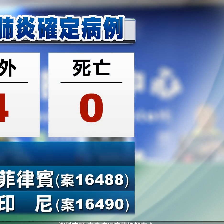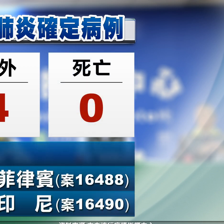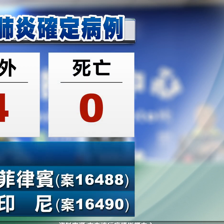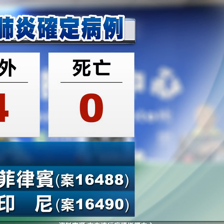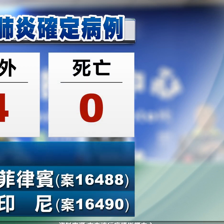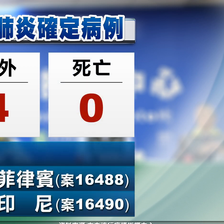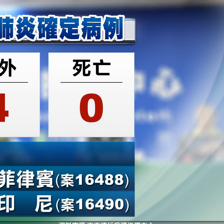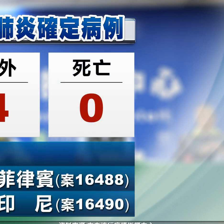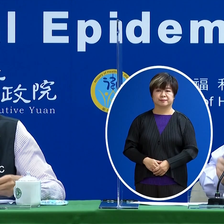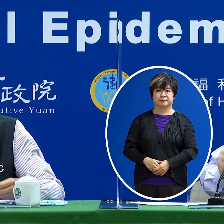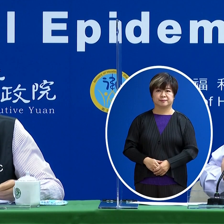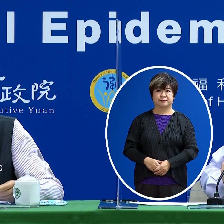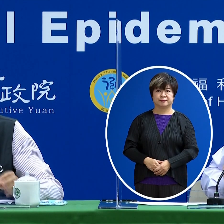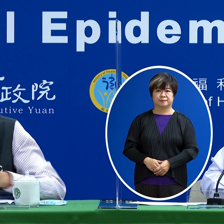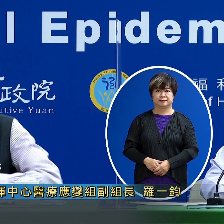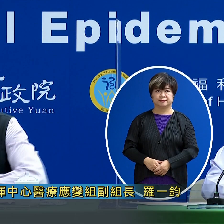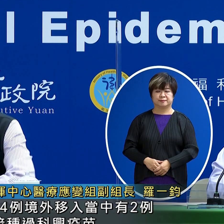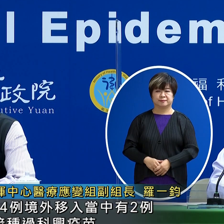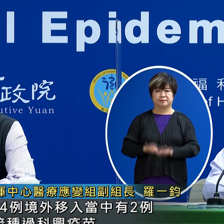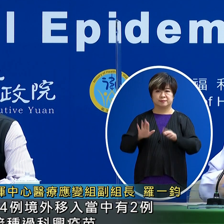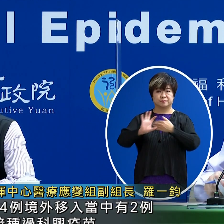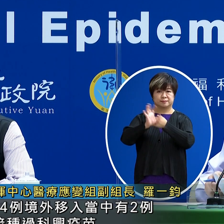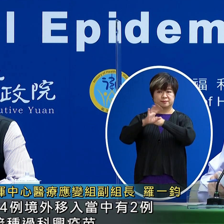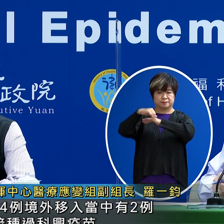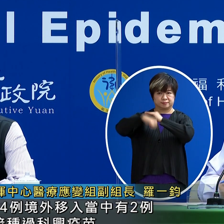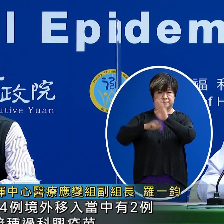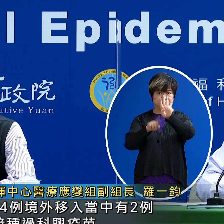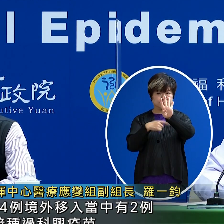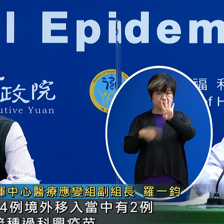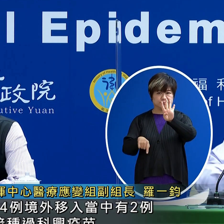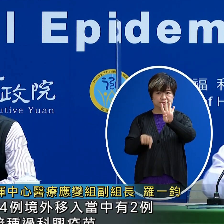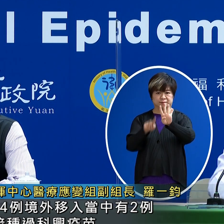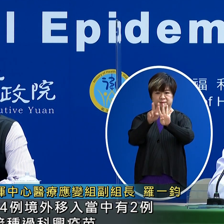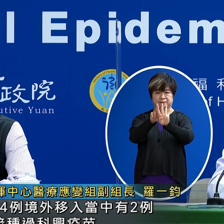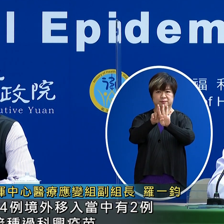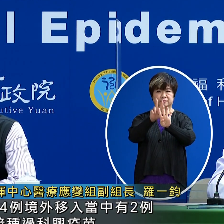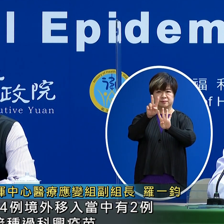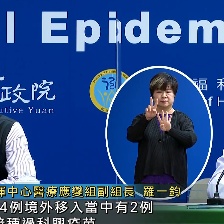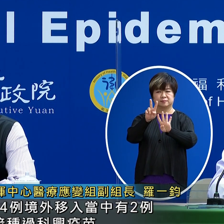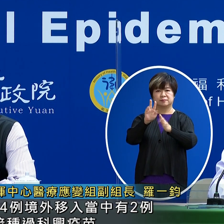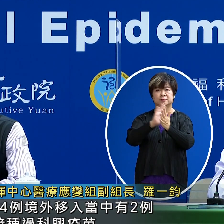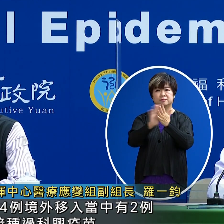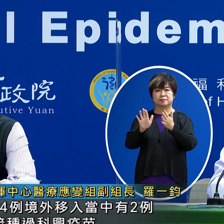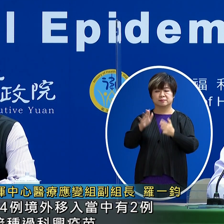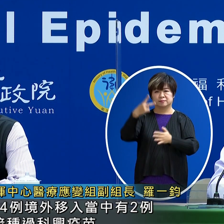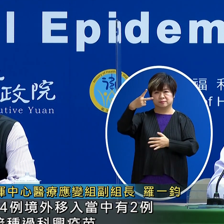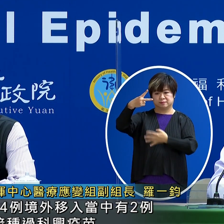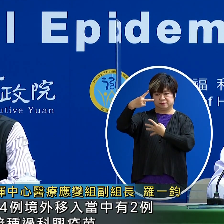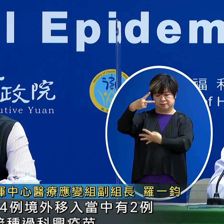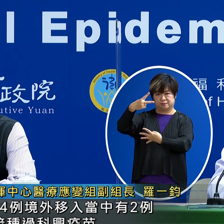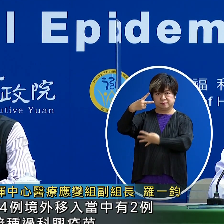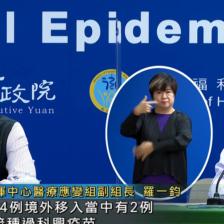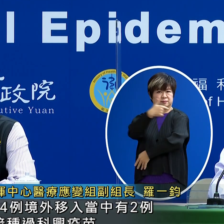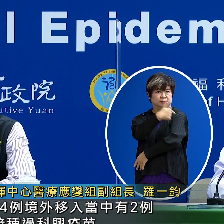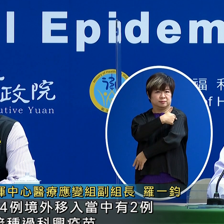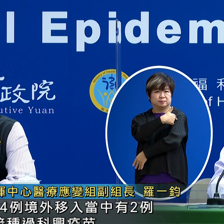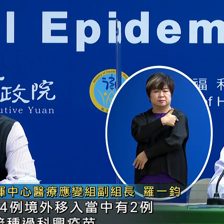性感染。 今天的4例境外移入当中有2例序号2跟4都是接种过科兴疫苗，其